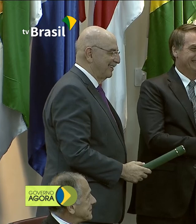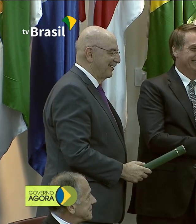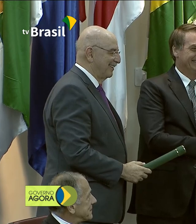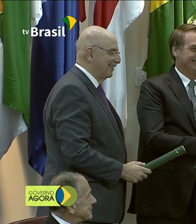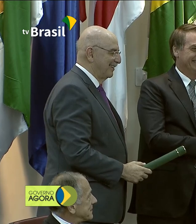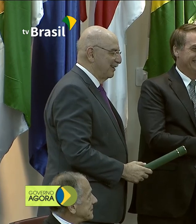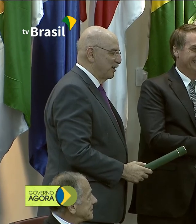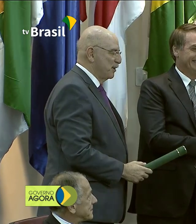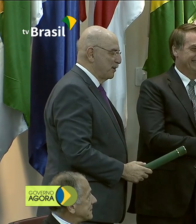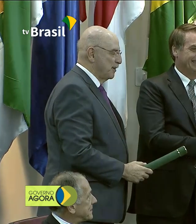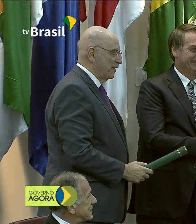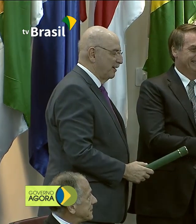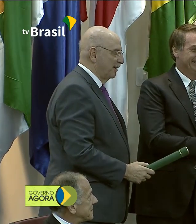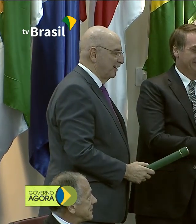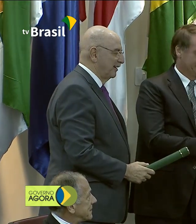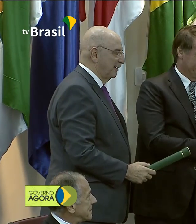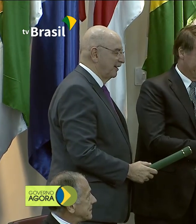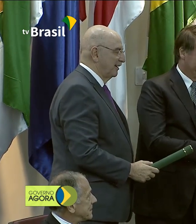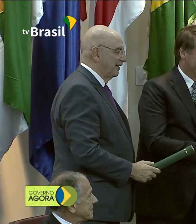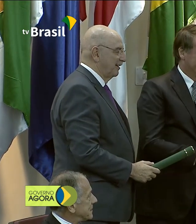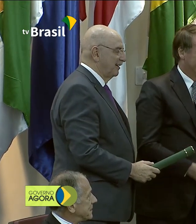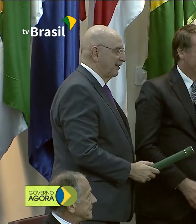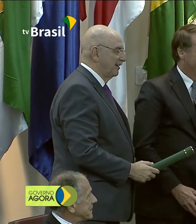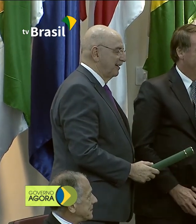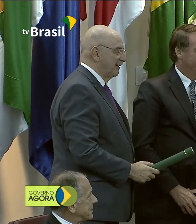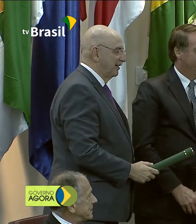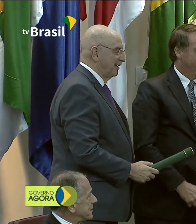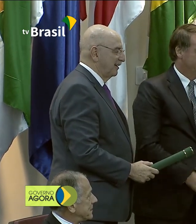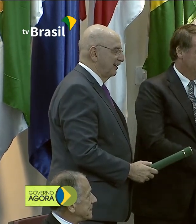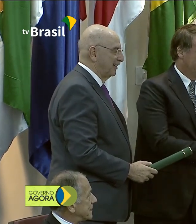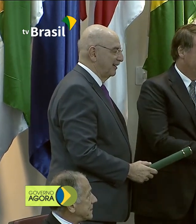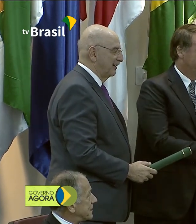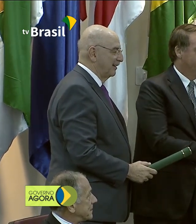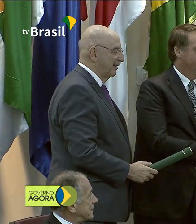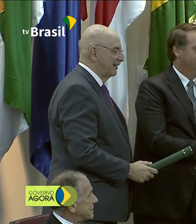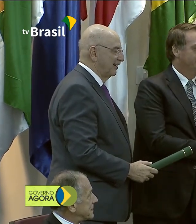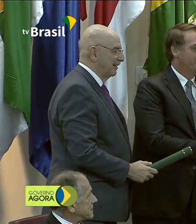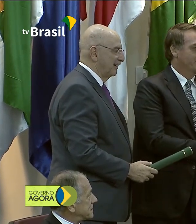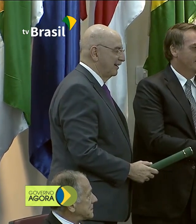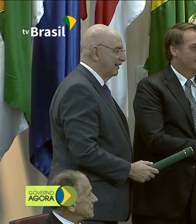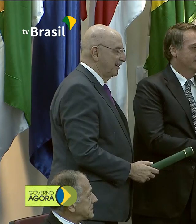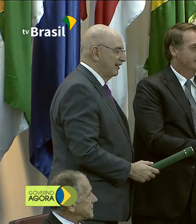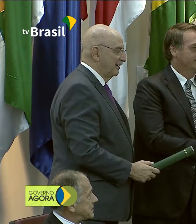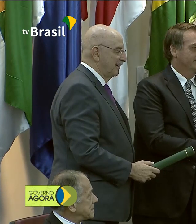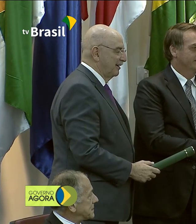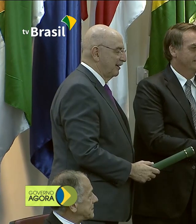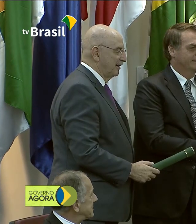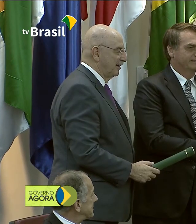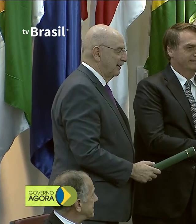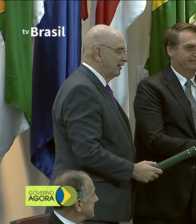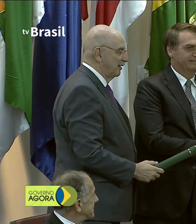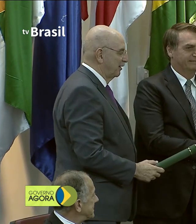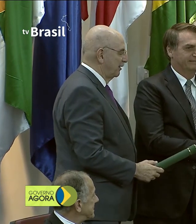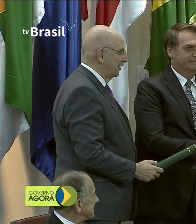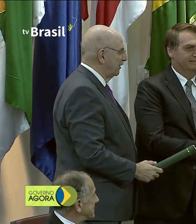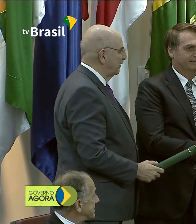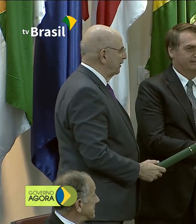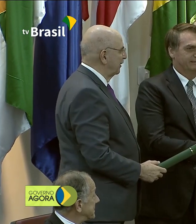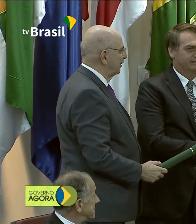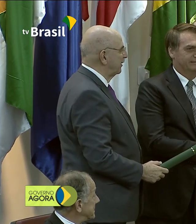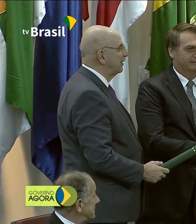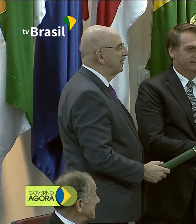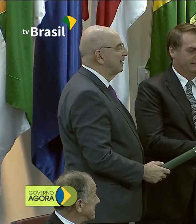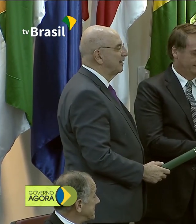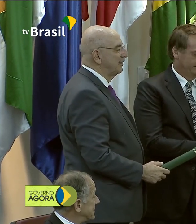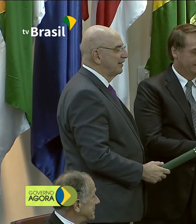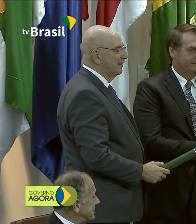das Confederações de 2009, quando marcou o gol do título. O zagueiro foi também o capitão da equipe canarinha na Copa do Mundo da África